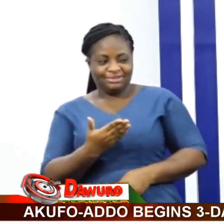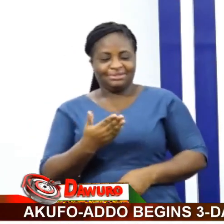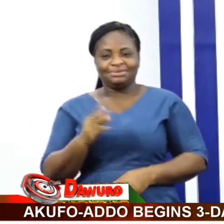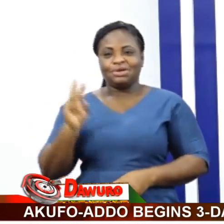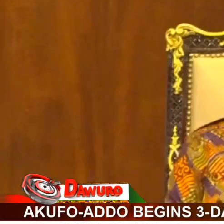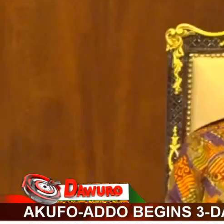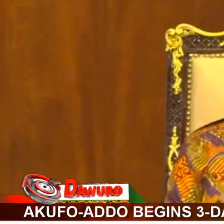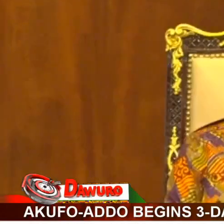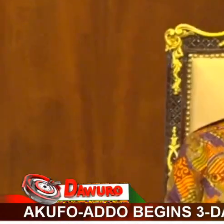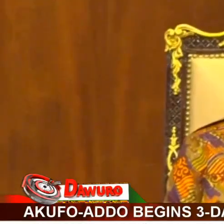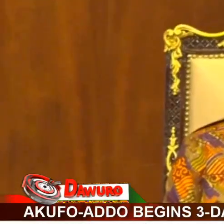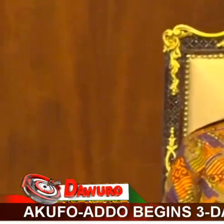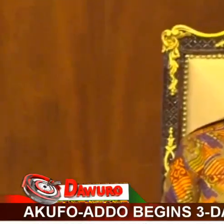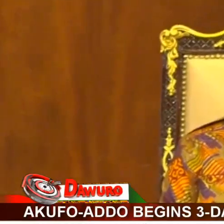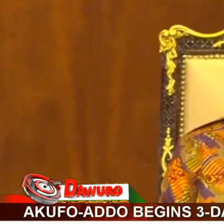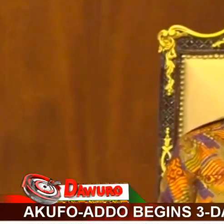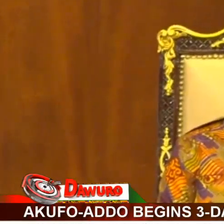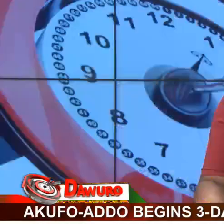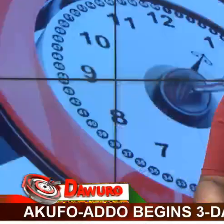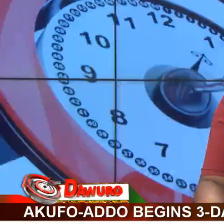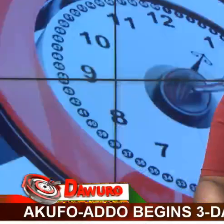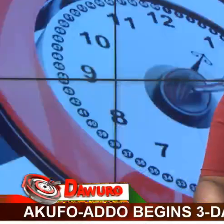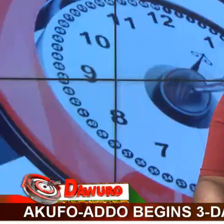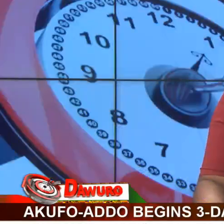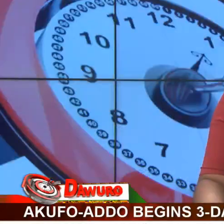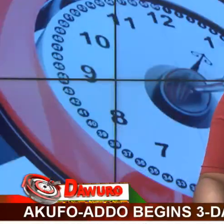etumi ayena sa Gana yinsika seme